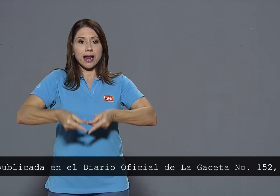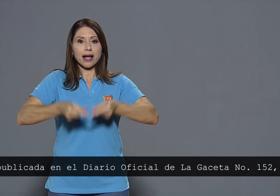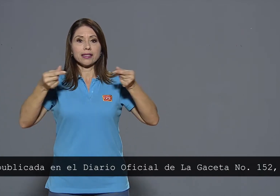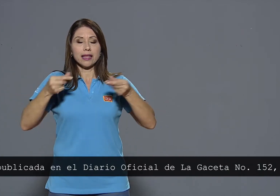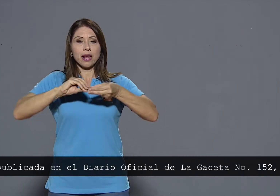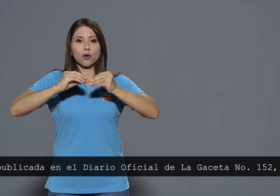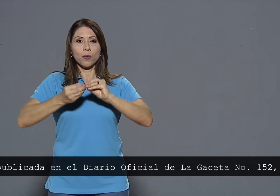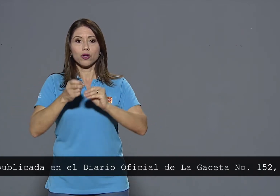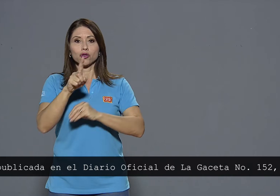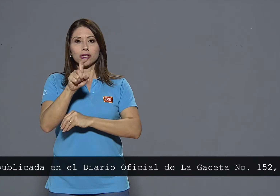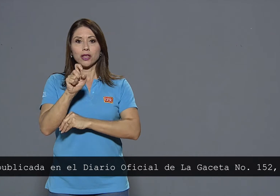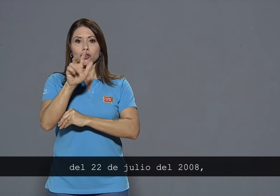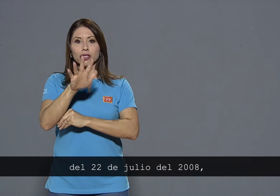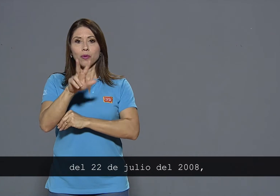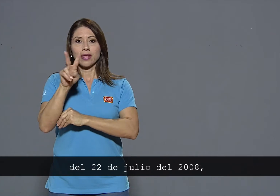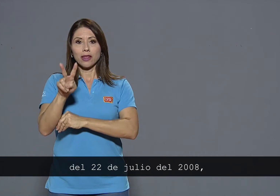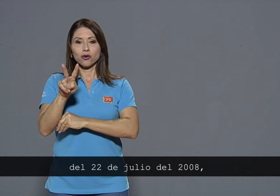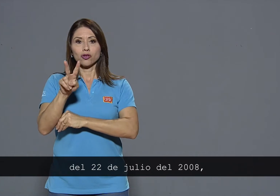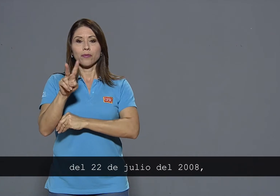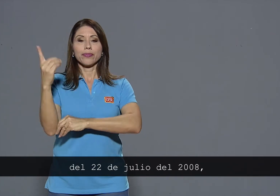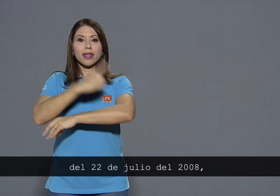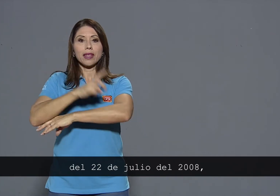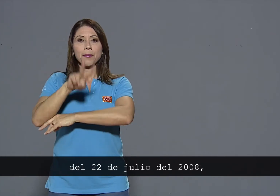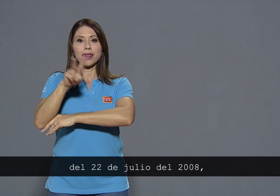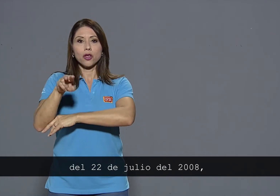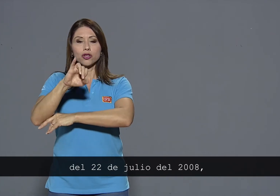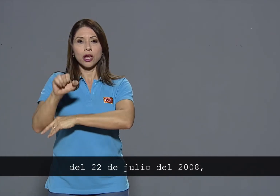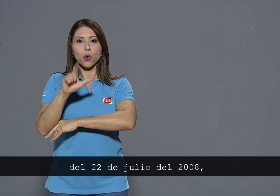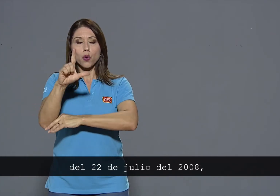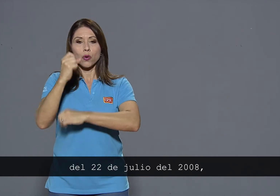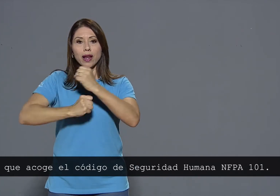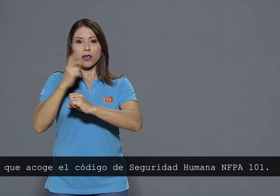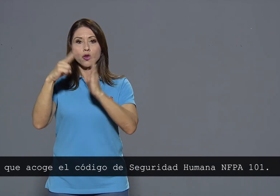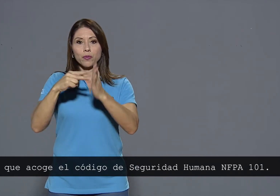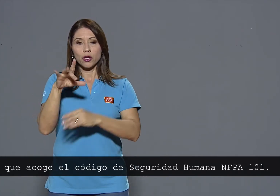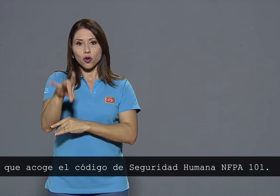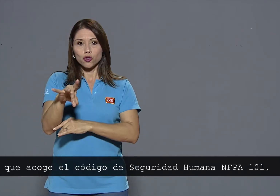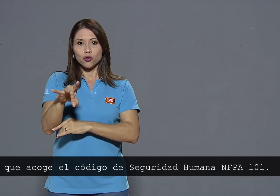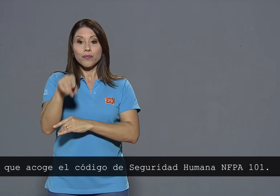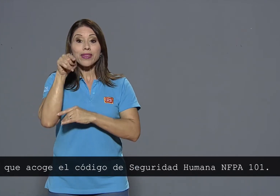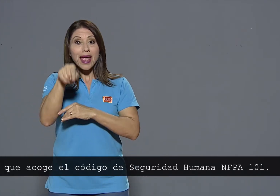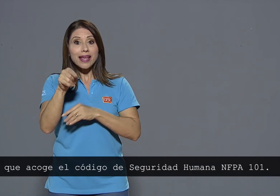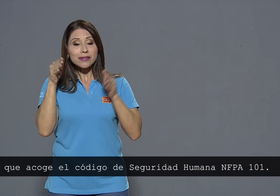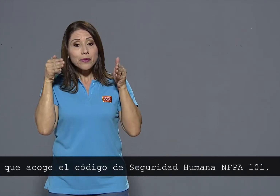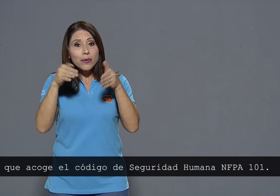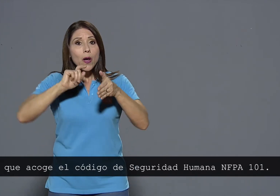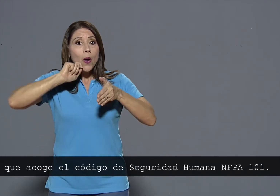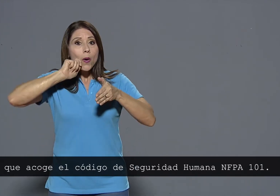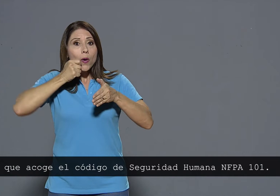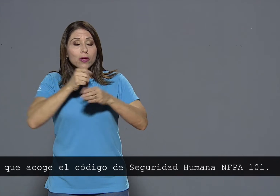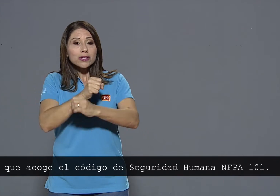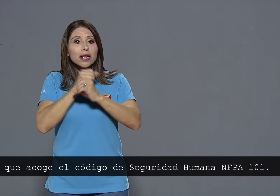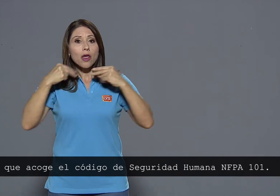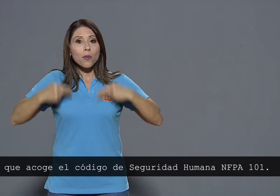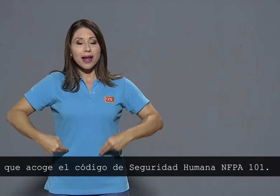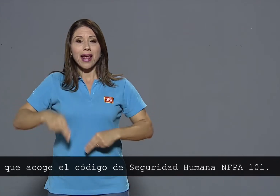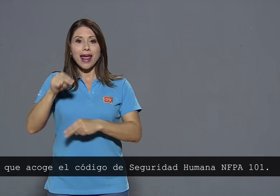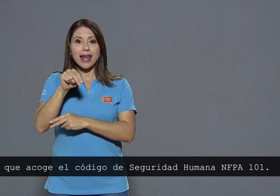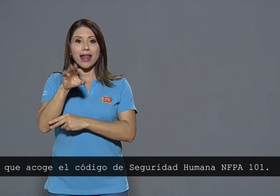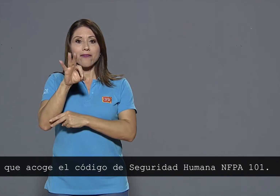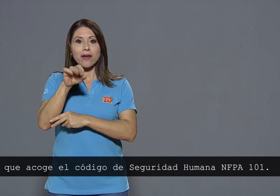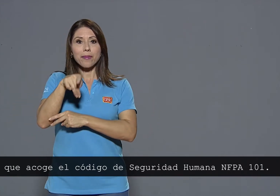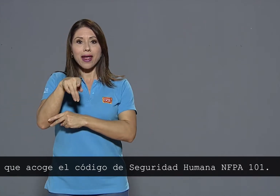número 152 del 22 de julio del 2008, que acoge el Código de Seguridad Humana